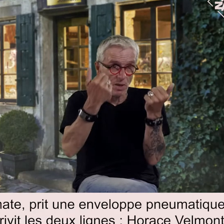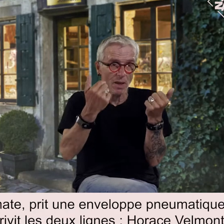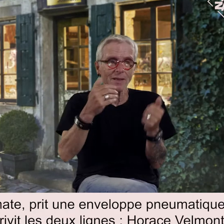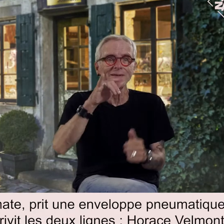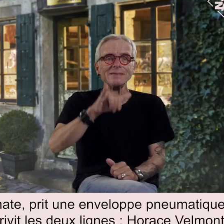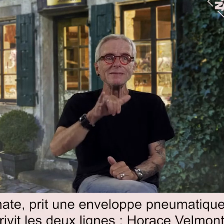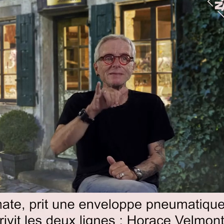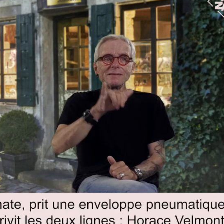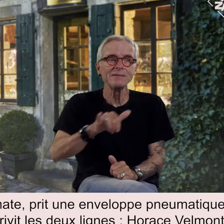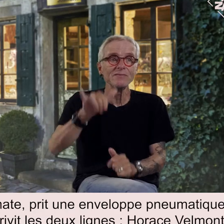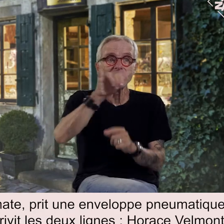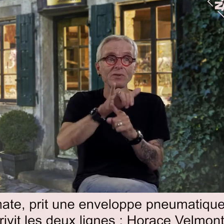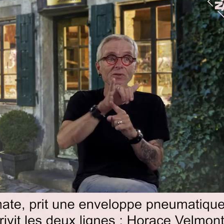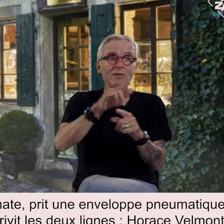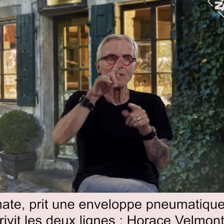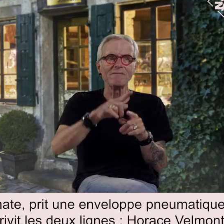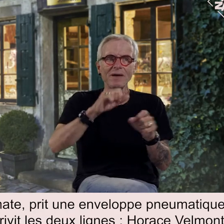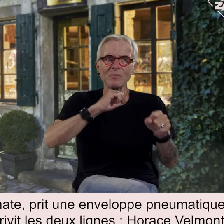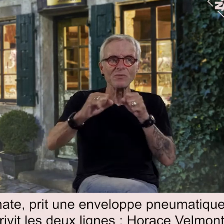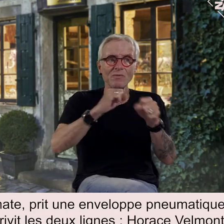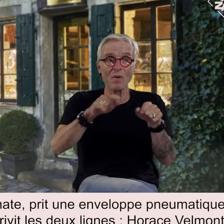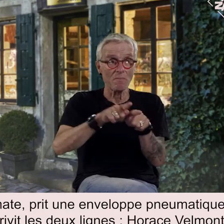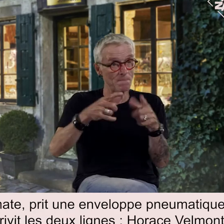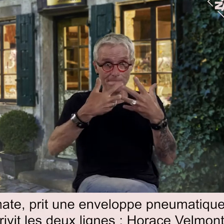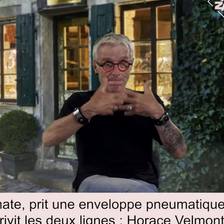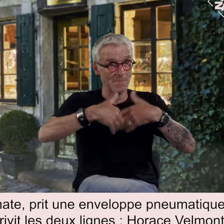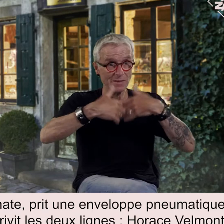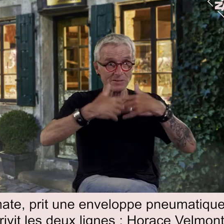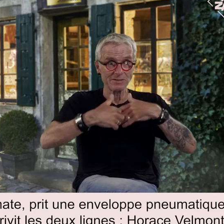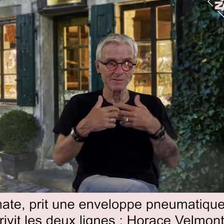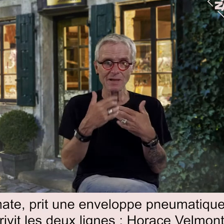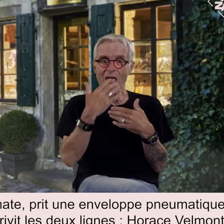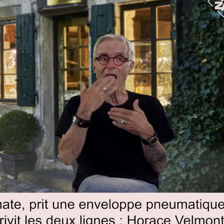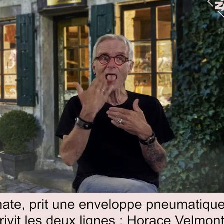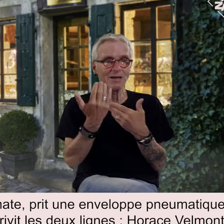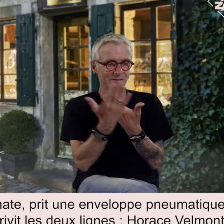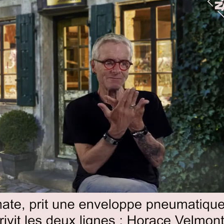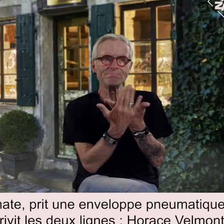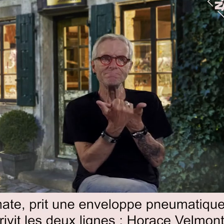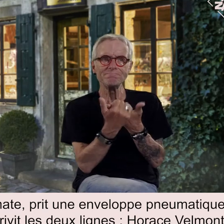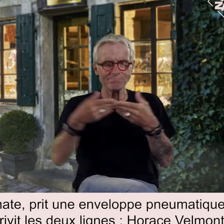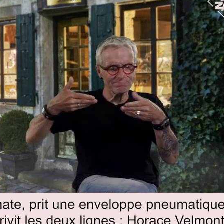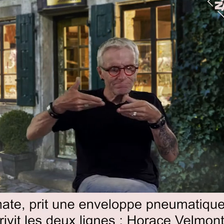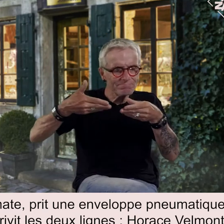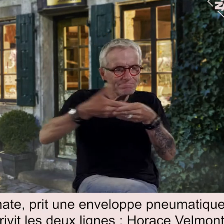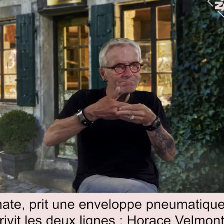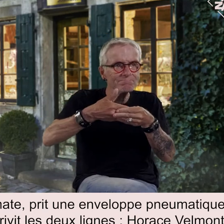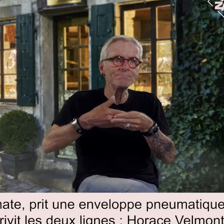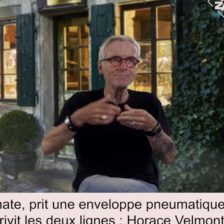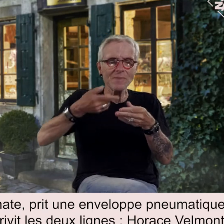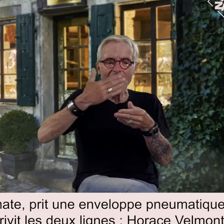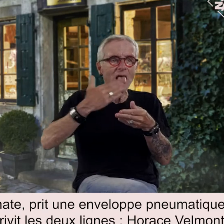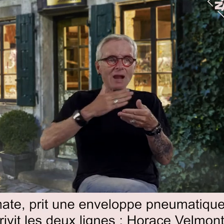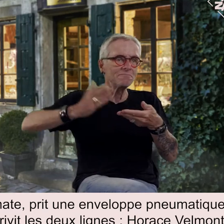Yvonne, avec ses mêmes gestes d'automates, prit une enveloppe pneumatique, introduisit la carte de visite,